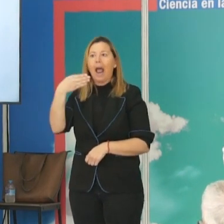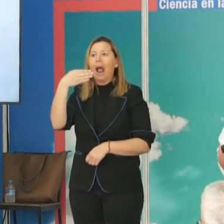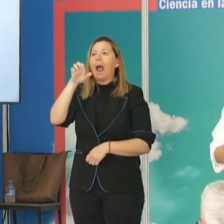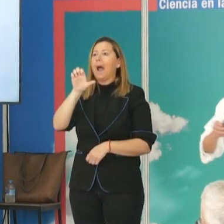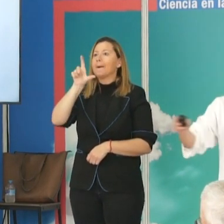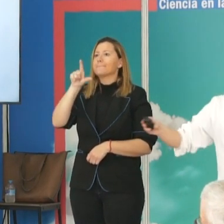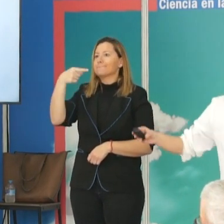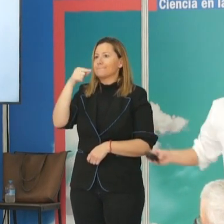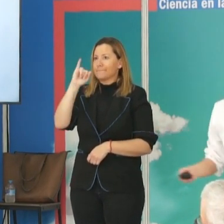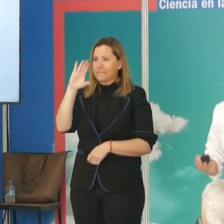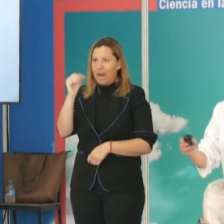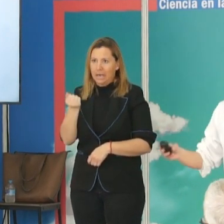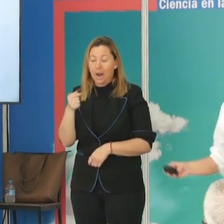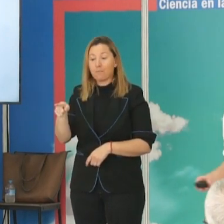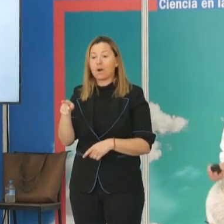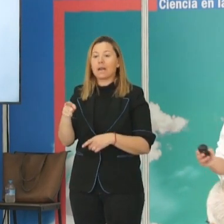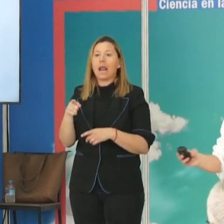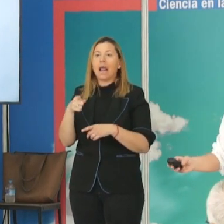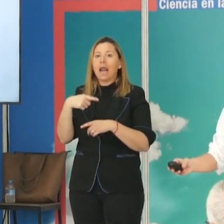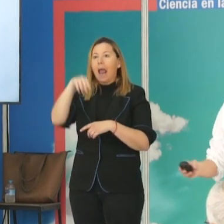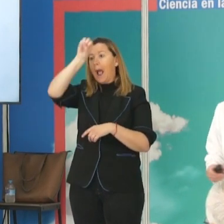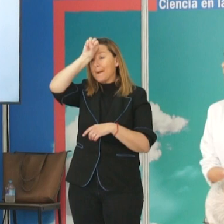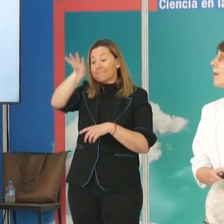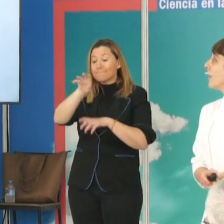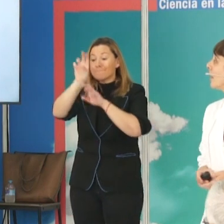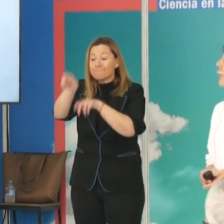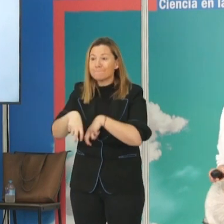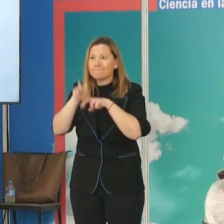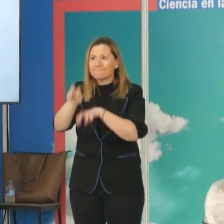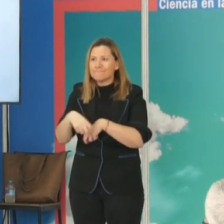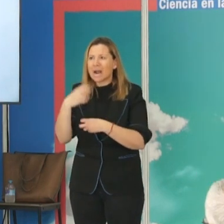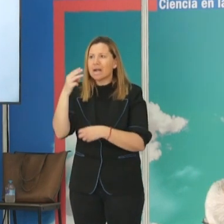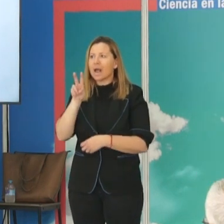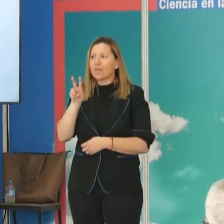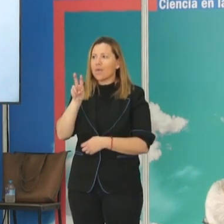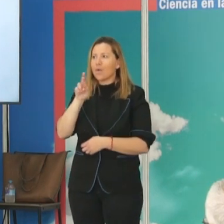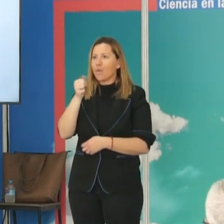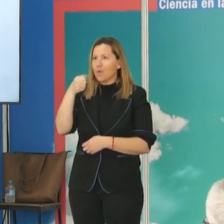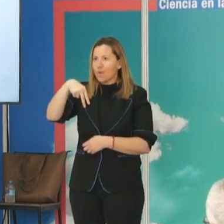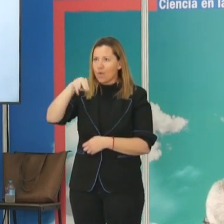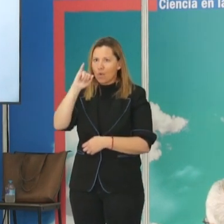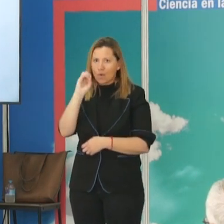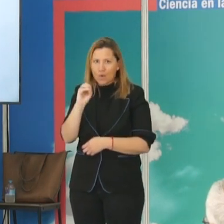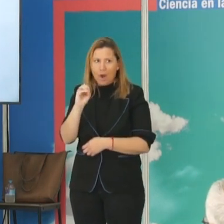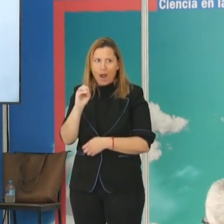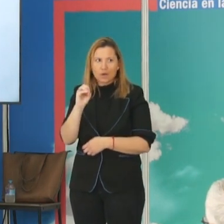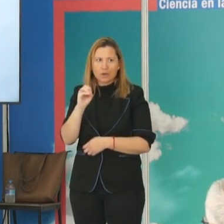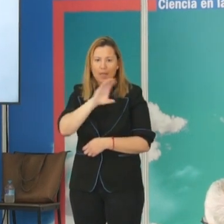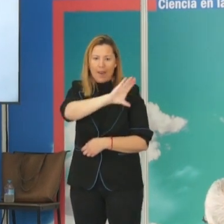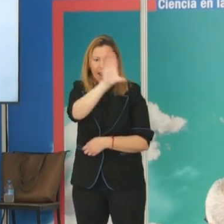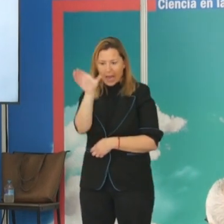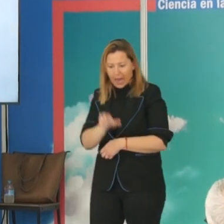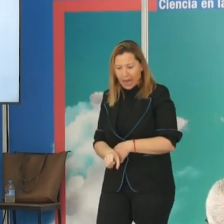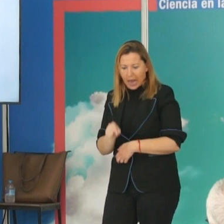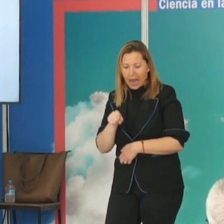no venda, bueno, porque las minas de uranio estaban en Bélgica. Bueno, en Bélgica no, en el Congo,